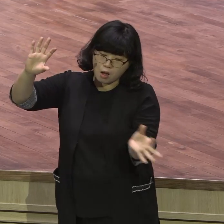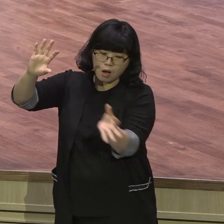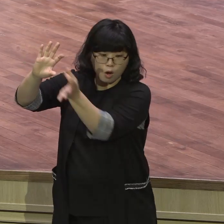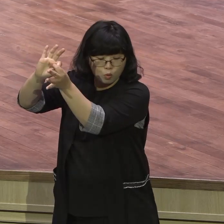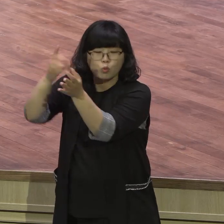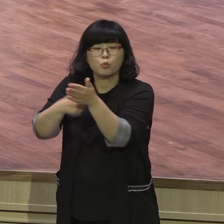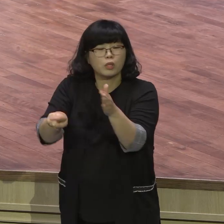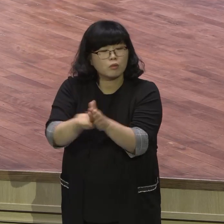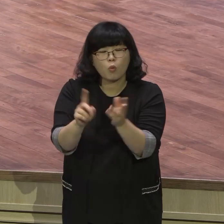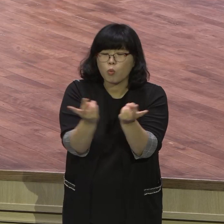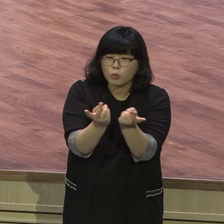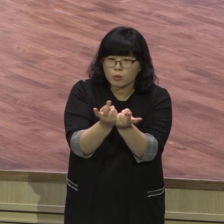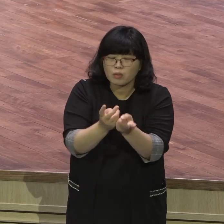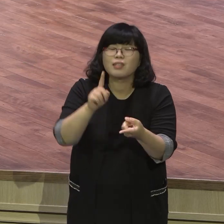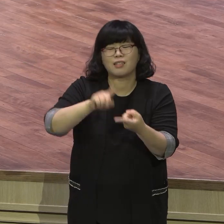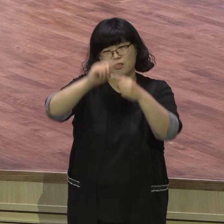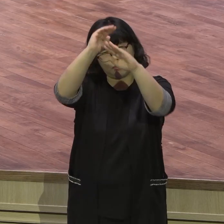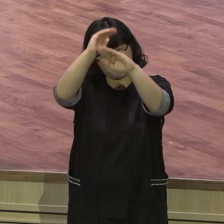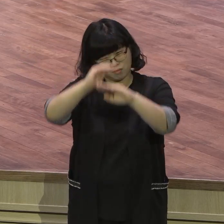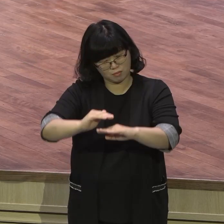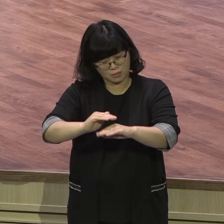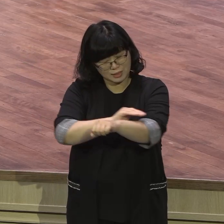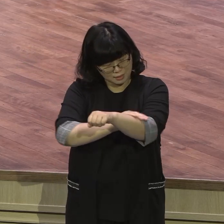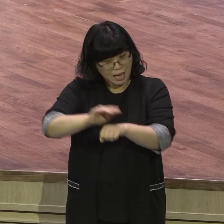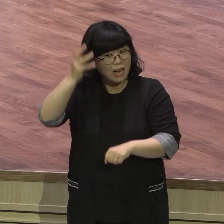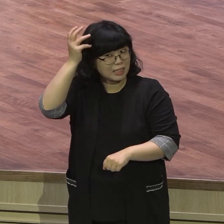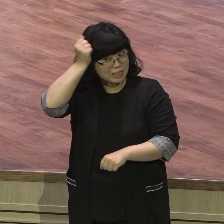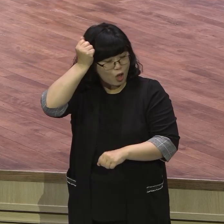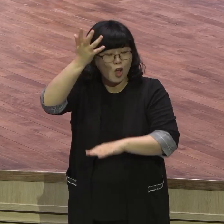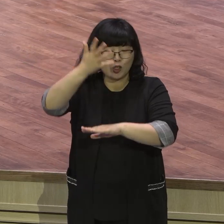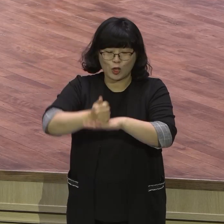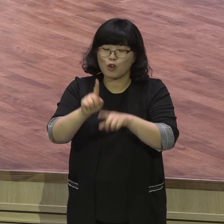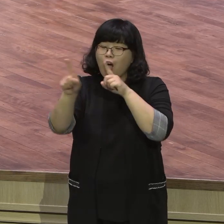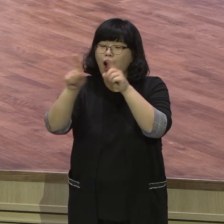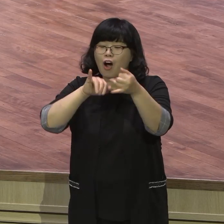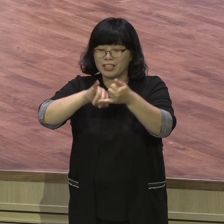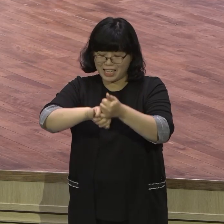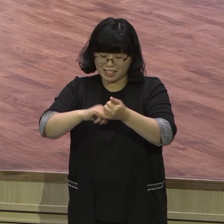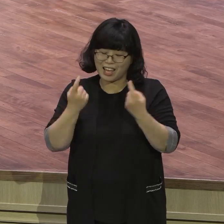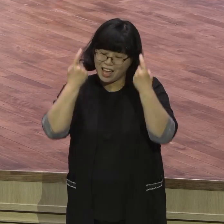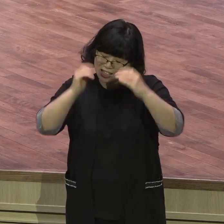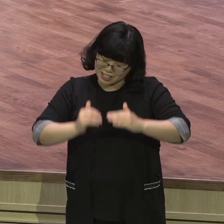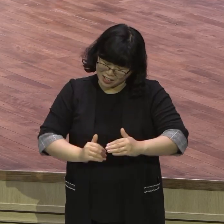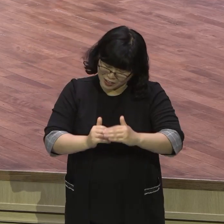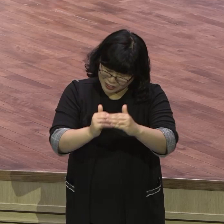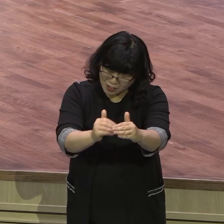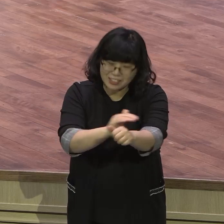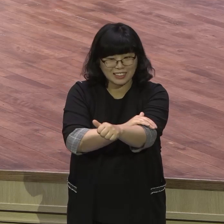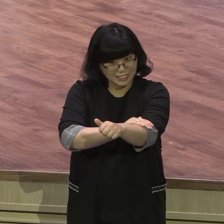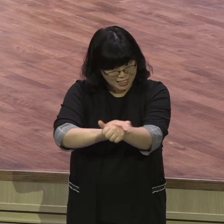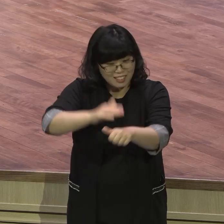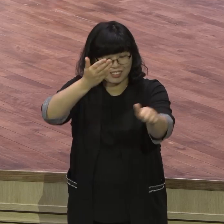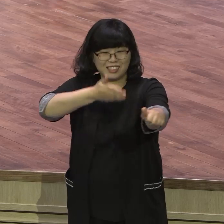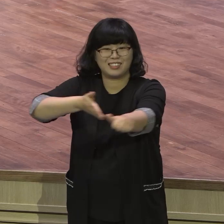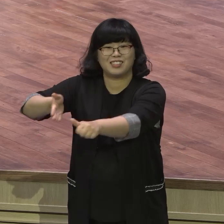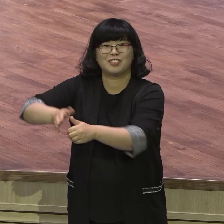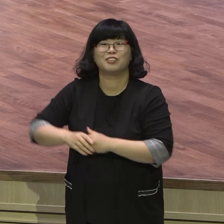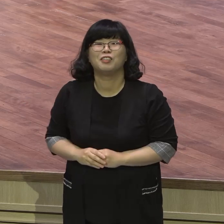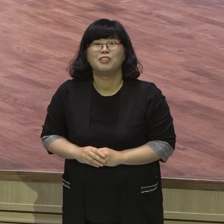2, 3, 7 나라 살리는 은약의 여정 속으로 들어가는 영국의 전성도 되기를 제문으로 축복합니다. 그럼 첫째로